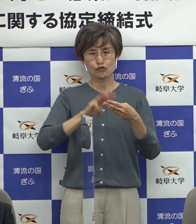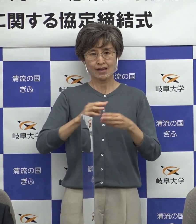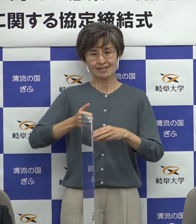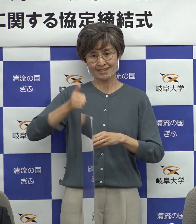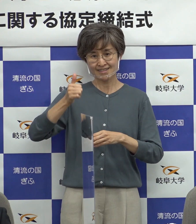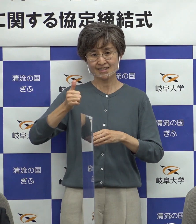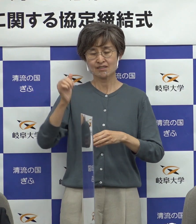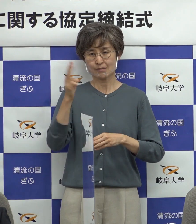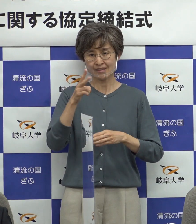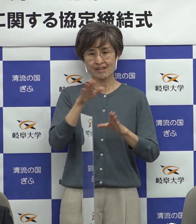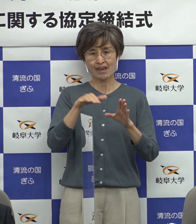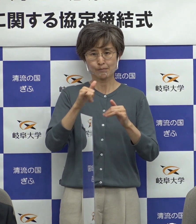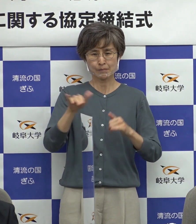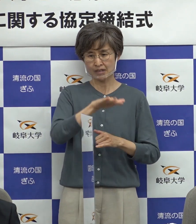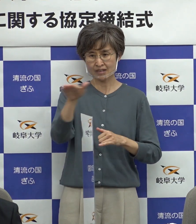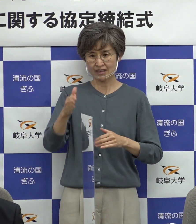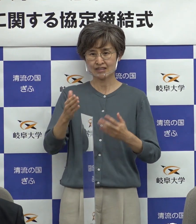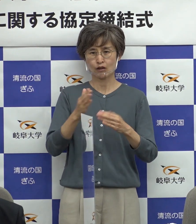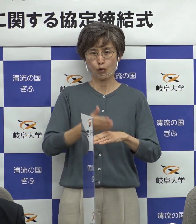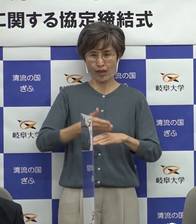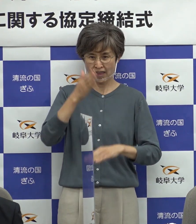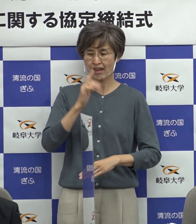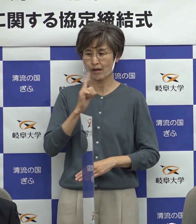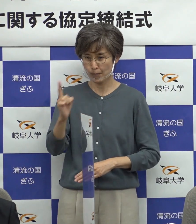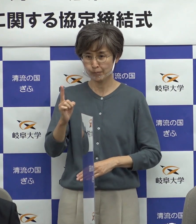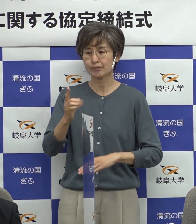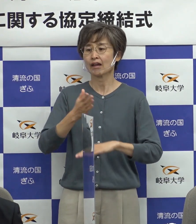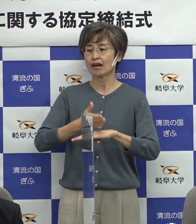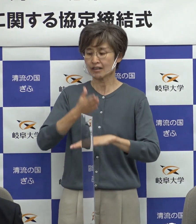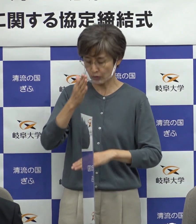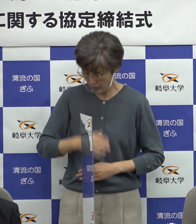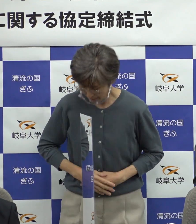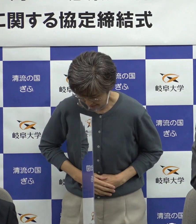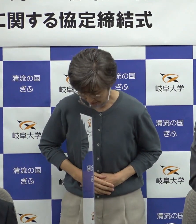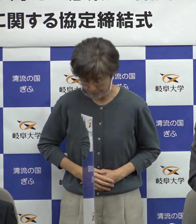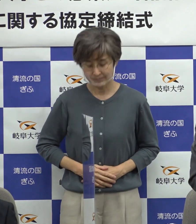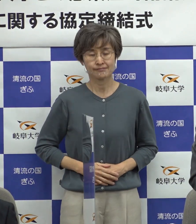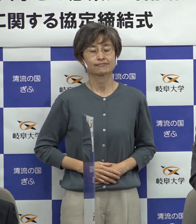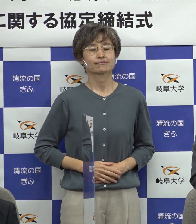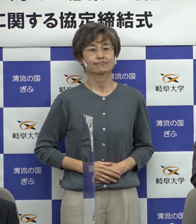方、県民の皆様方にお礼申し上げたいと思います。ありがとうございます。